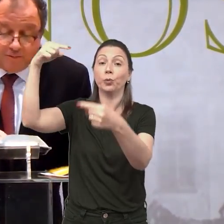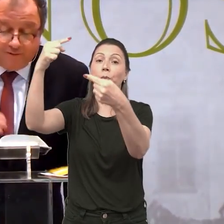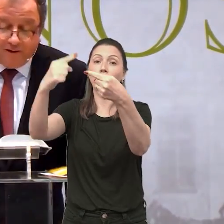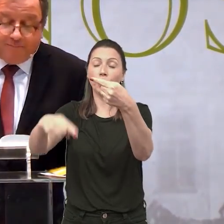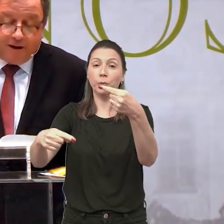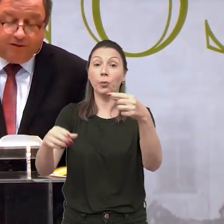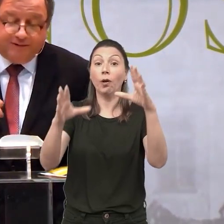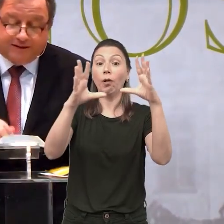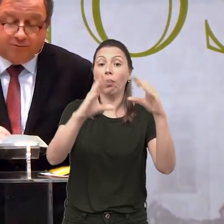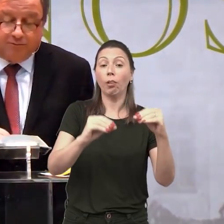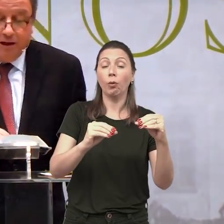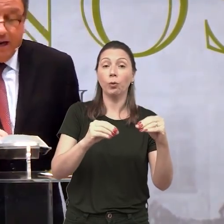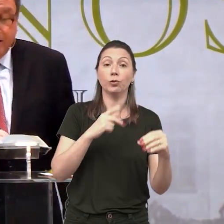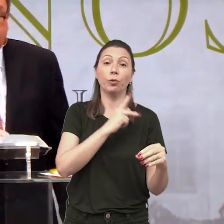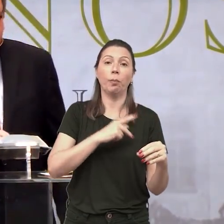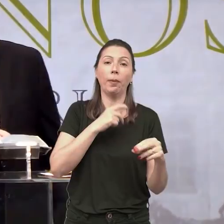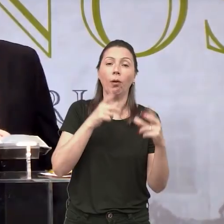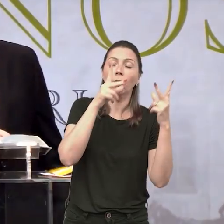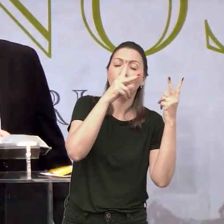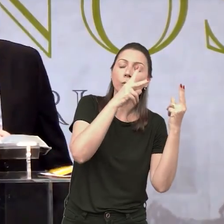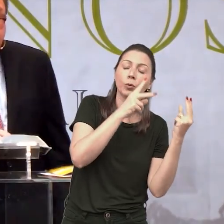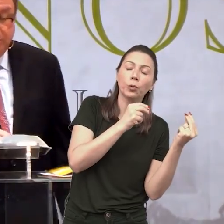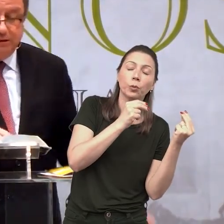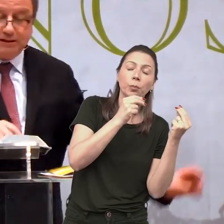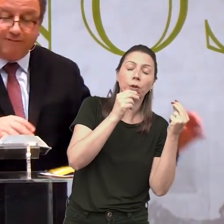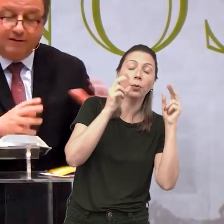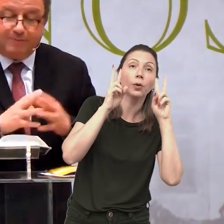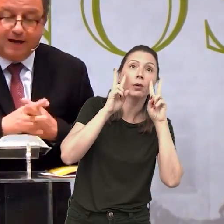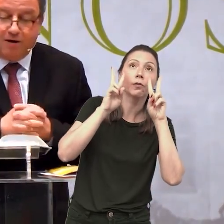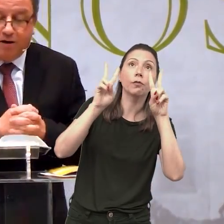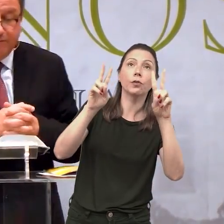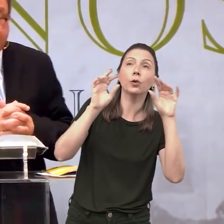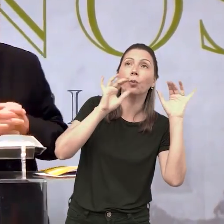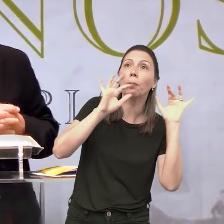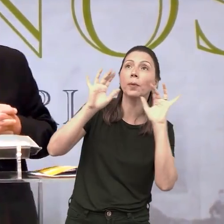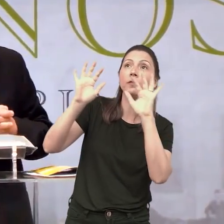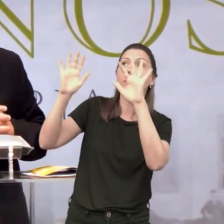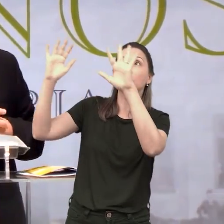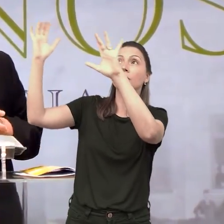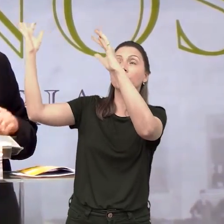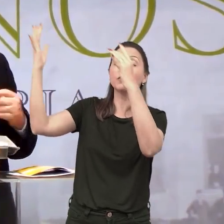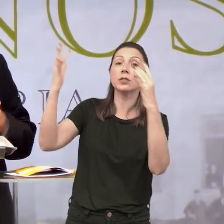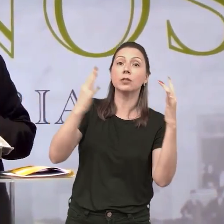noite, sobreveio a Paulo uma visão, na qual um varão macedônio estava ali em pé e rogava,